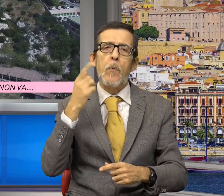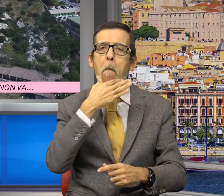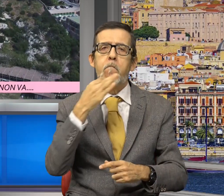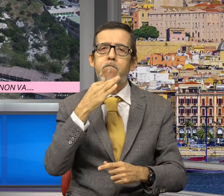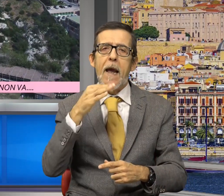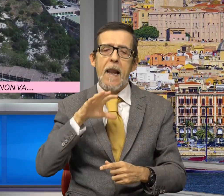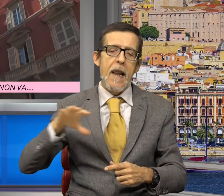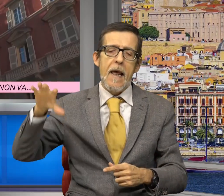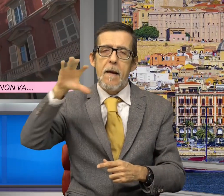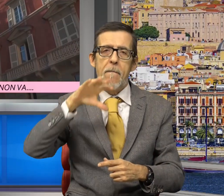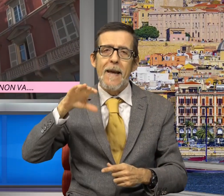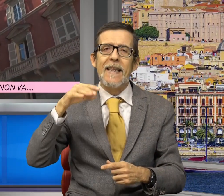Mediterraneo.